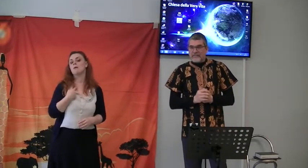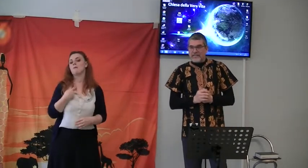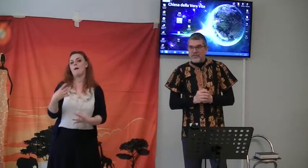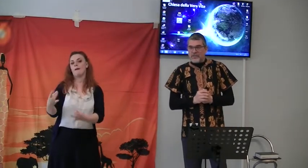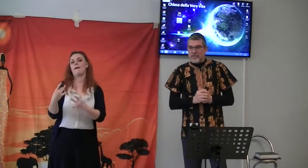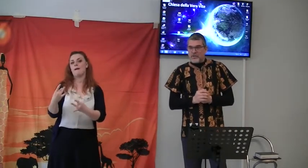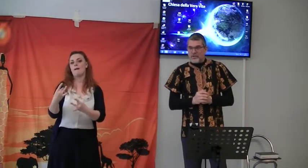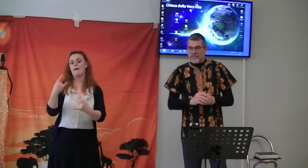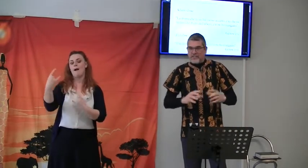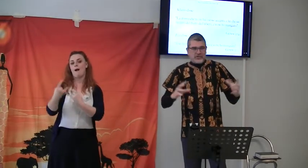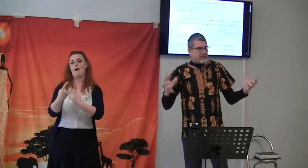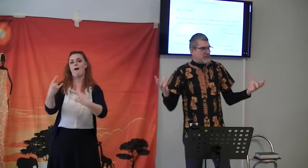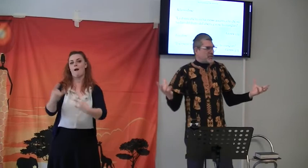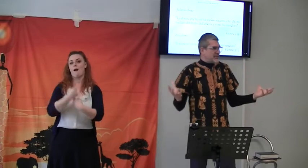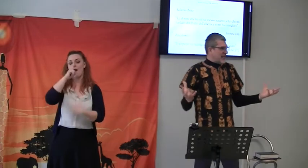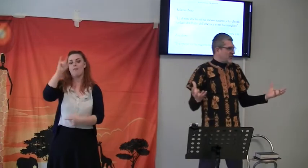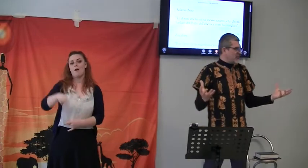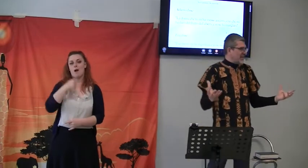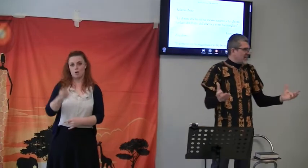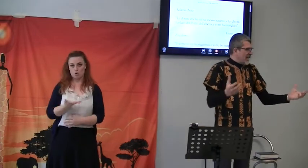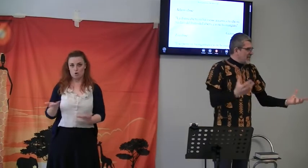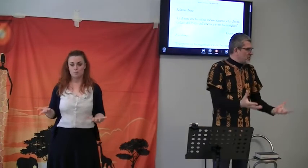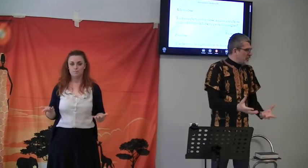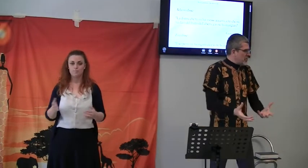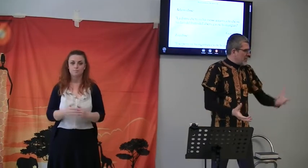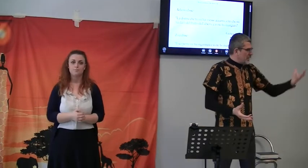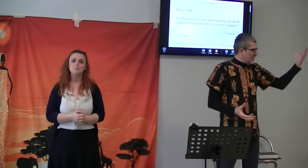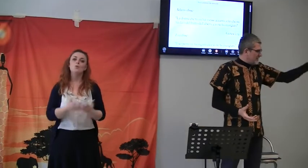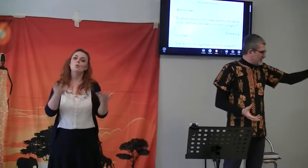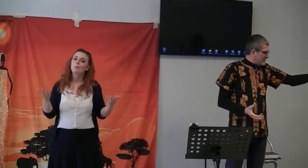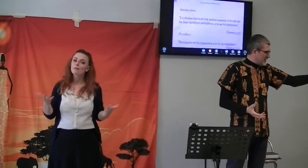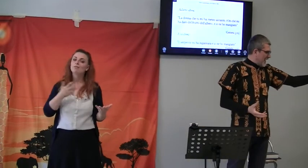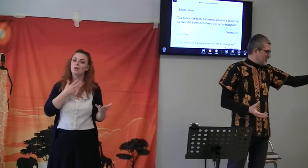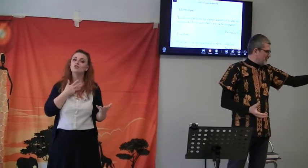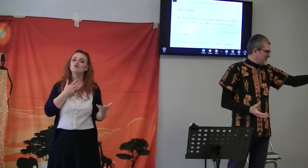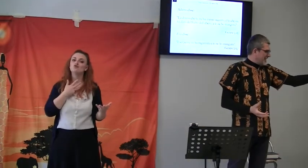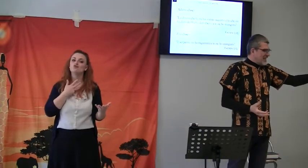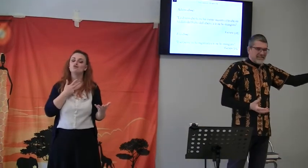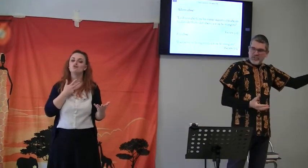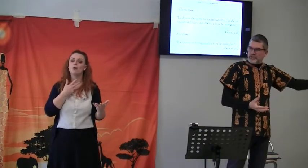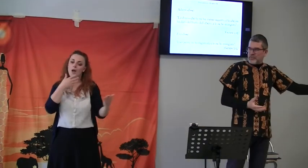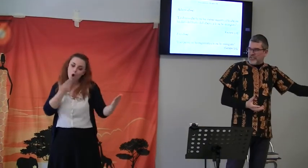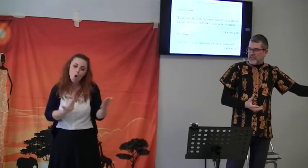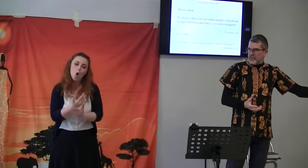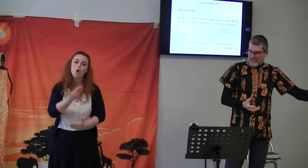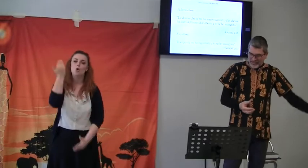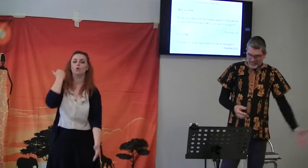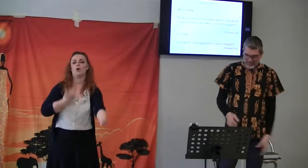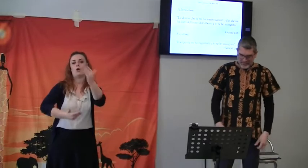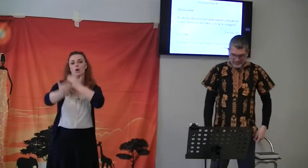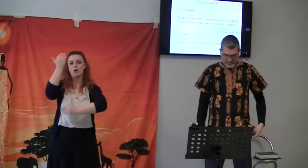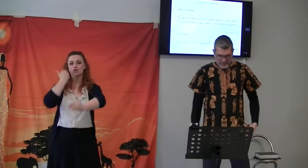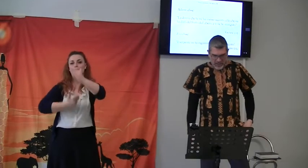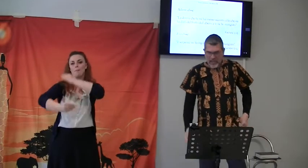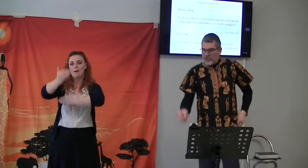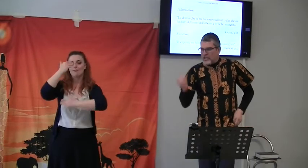Vedete, la lamentazione non è qualcosa dei nostri tempi soltanto, ma ha le sue origini nel passato, dai nostri progenitori, Adamo ed